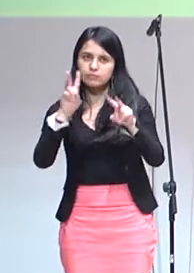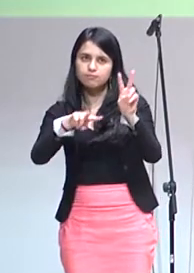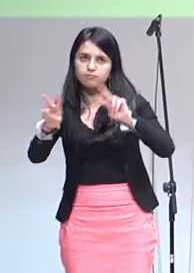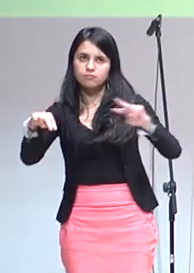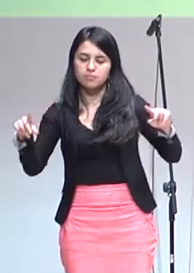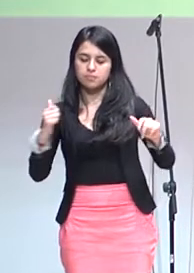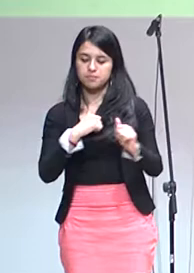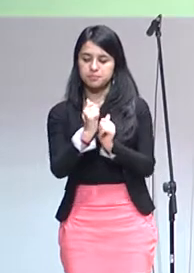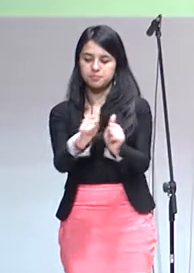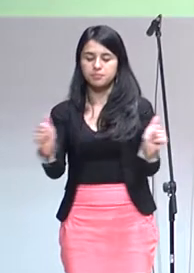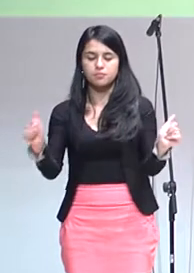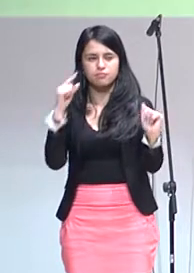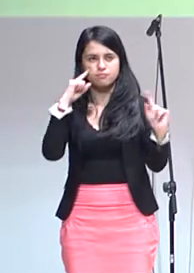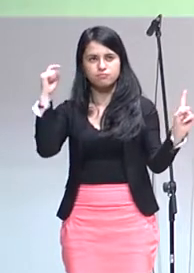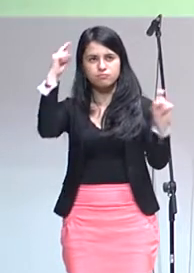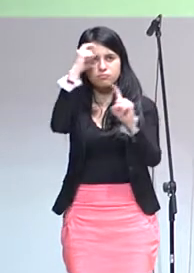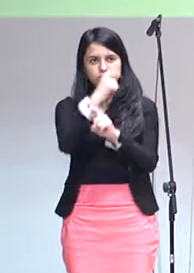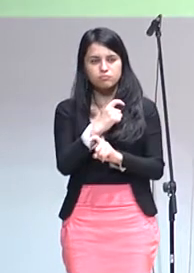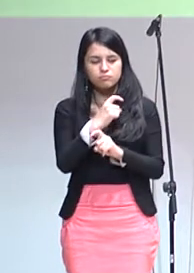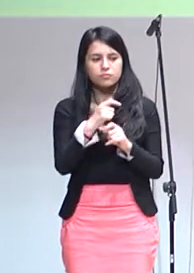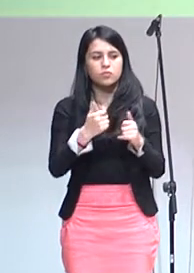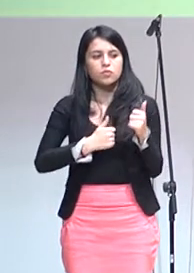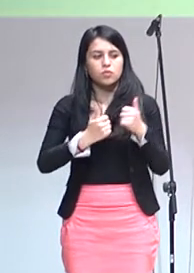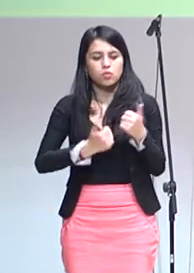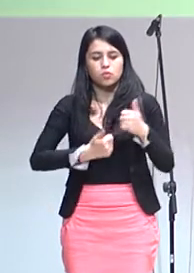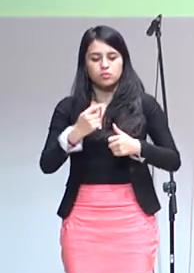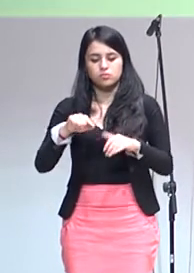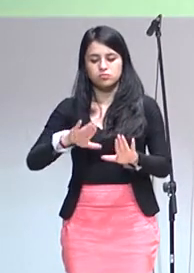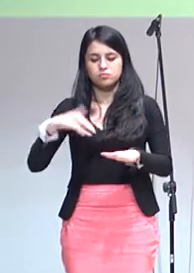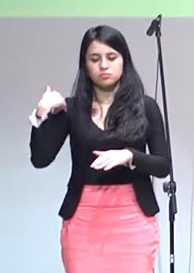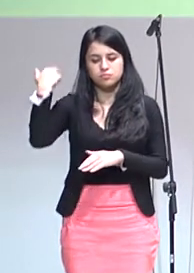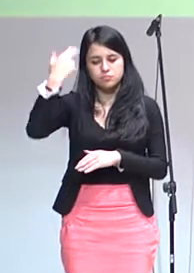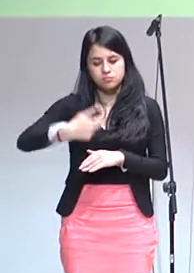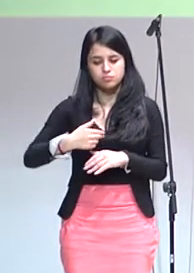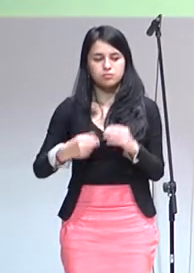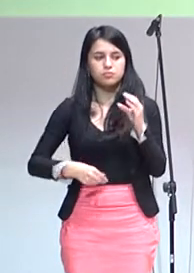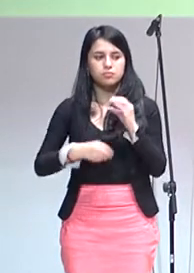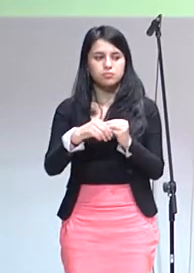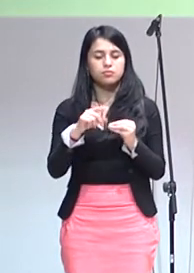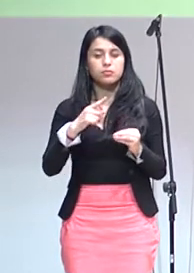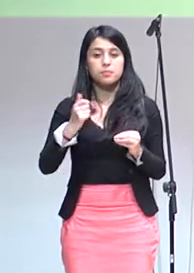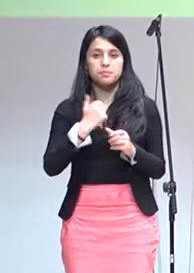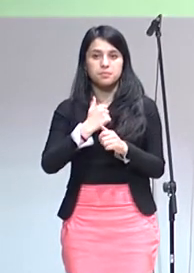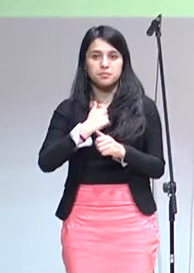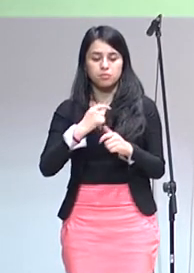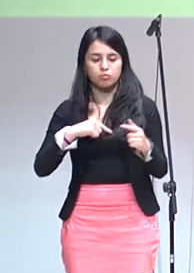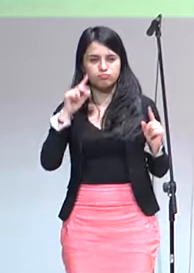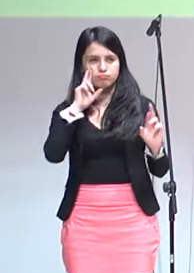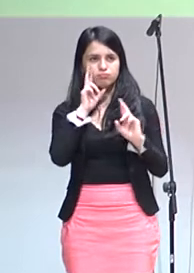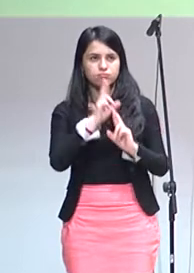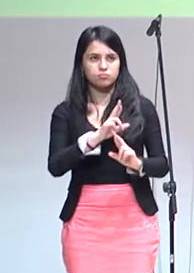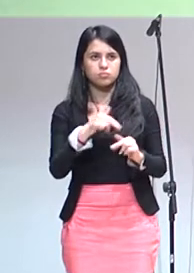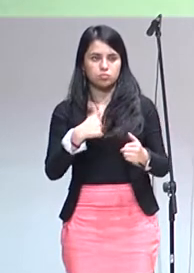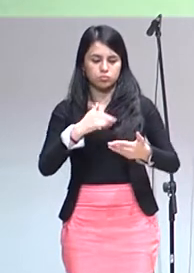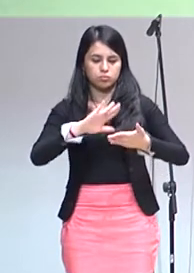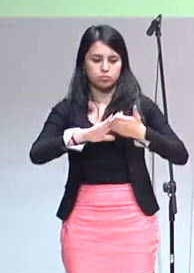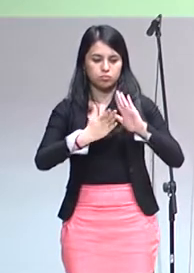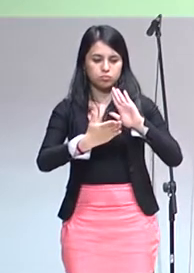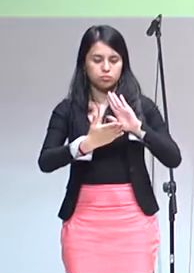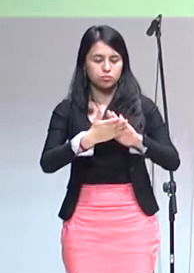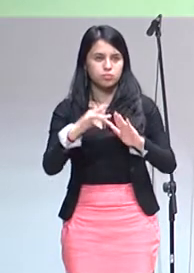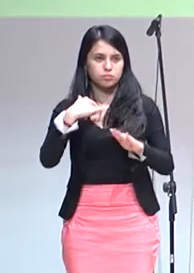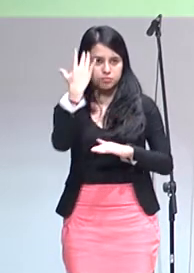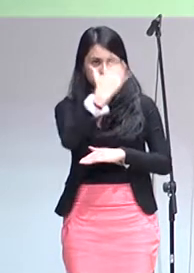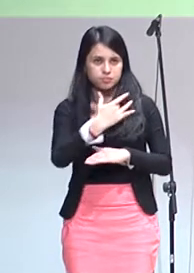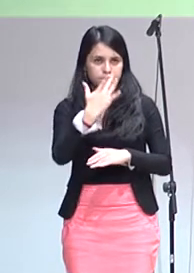a reflexionar sobre su devenir histórico, se comiencen a ellos a reconocer como comunidad